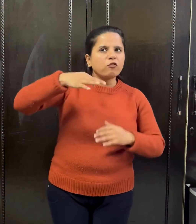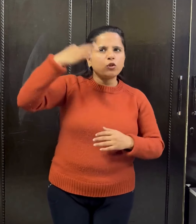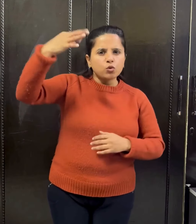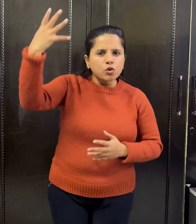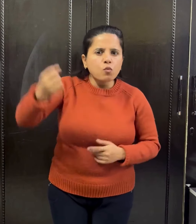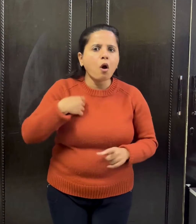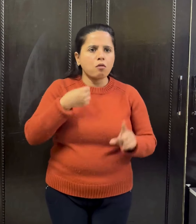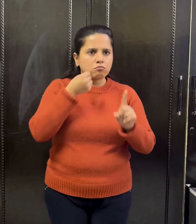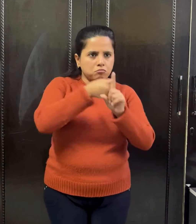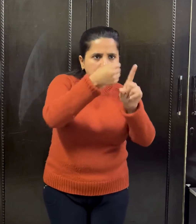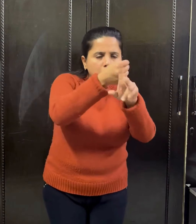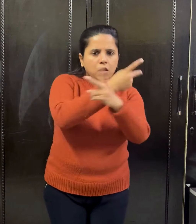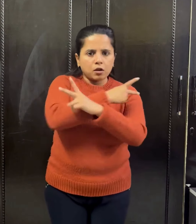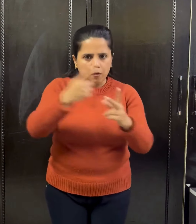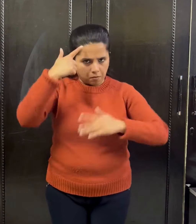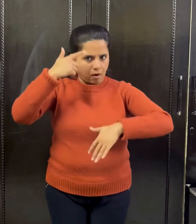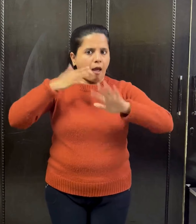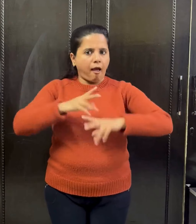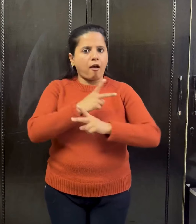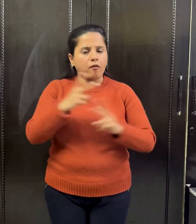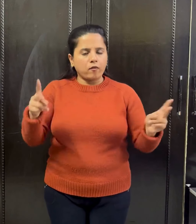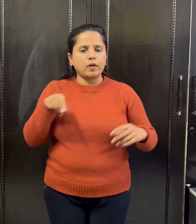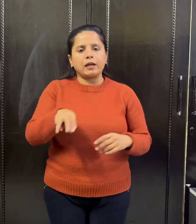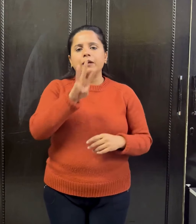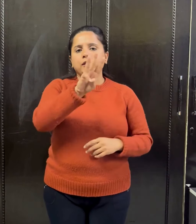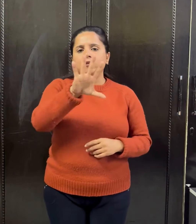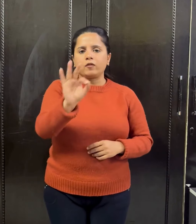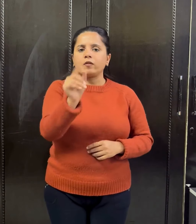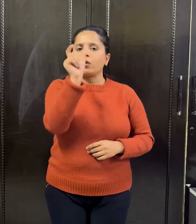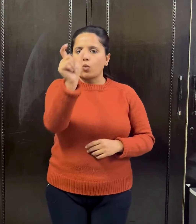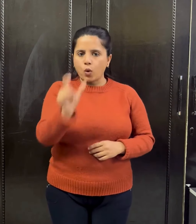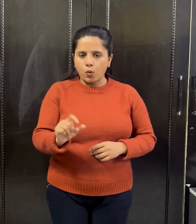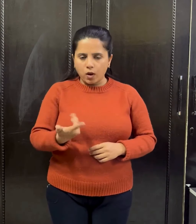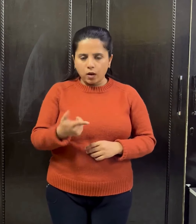और डॉकएक्स या पीडीएफ फाइल फॉर्मेट में अपलोड करें।